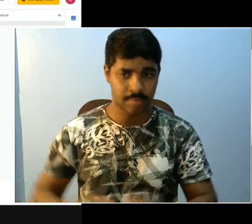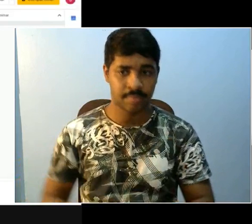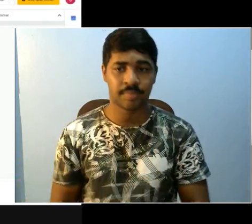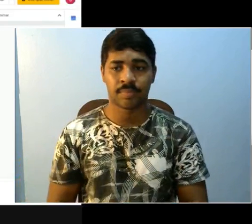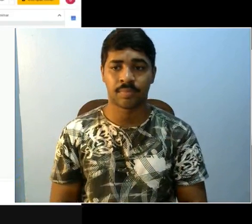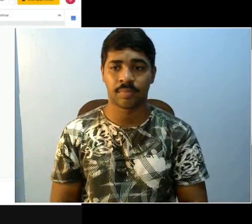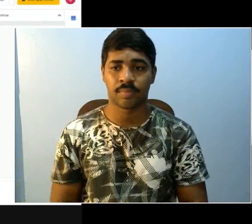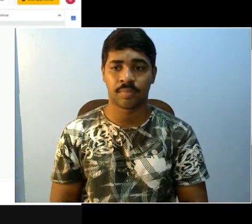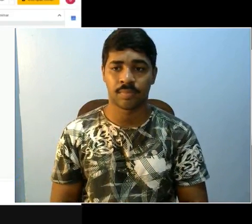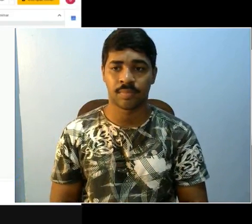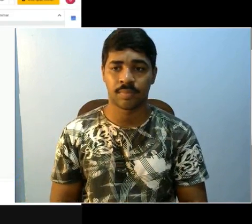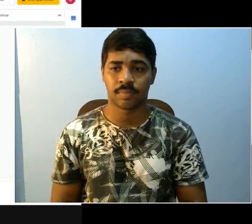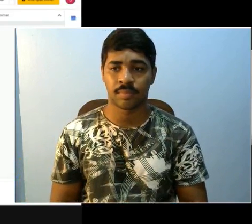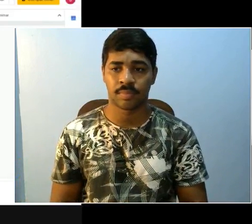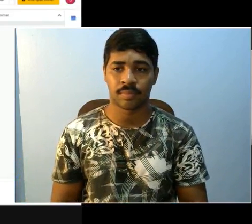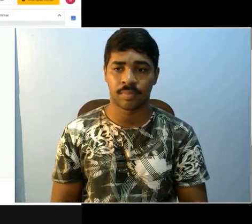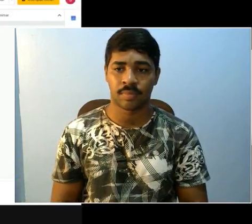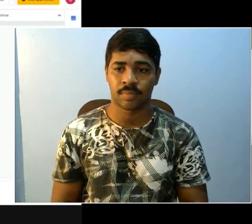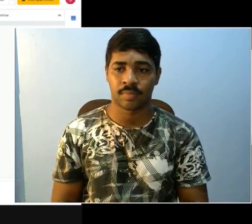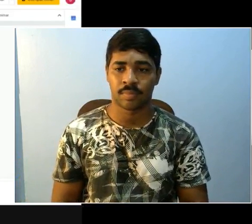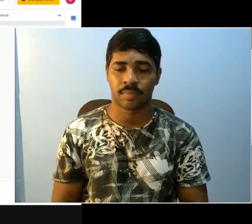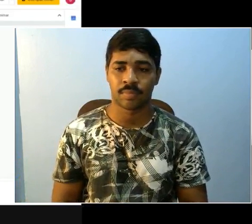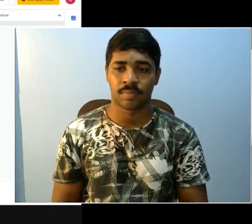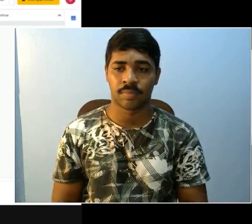escrever isso daqui.